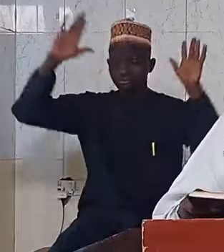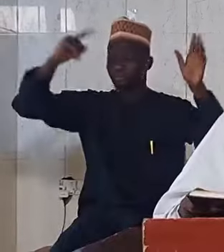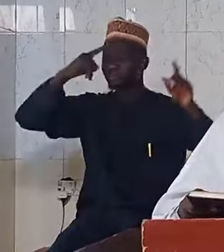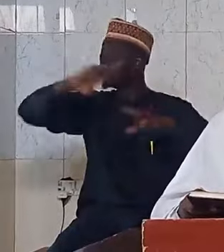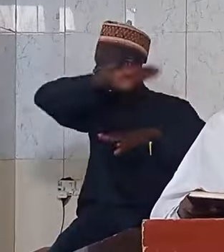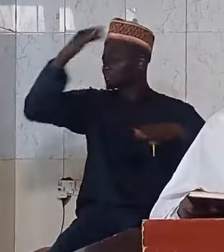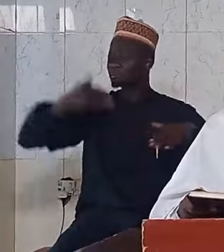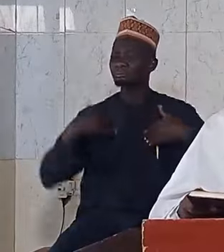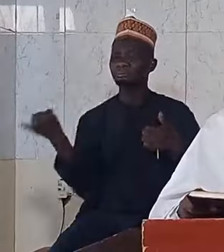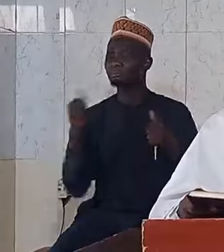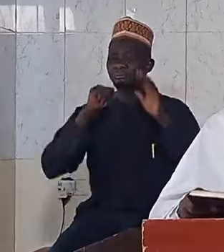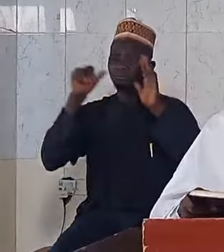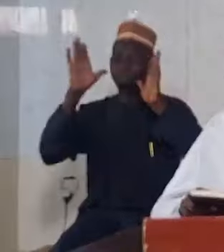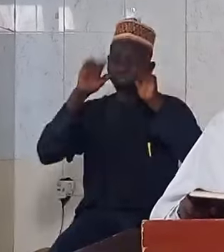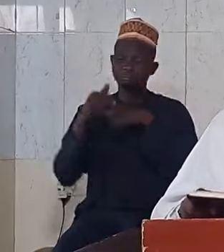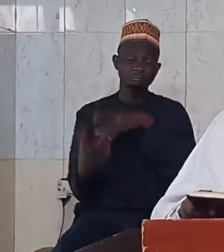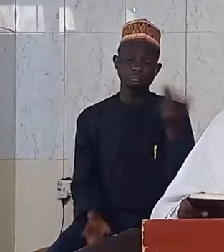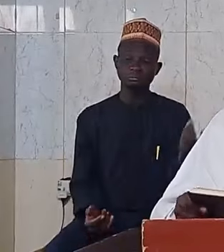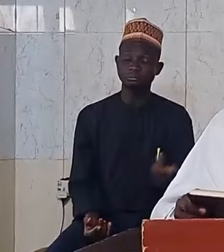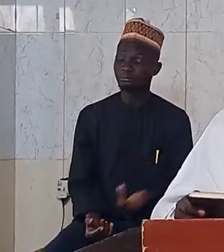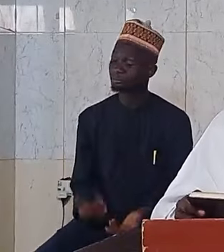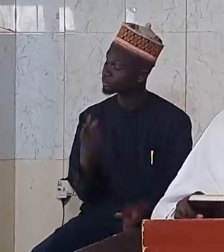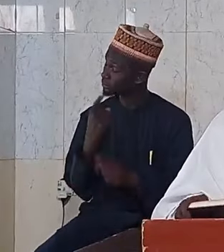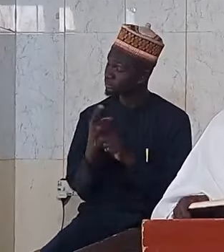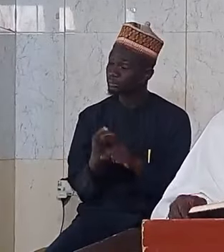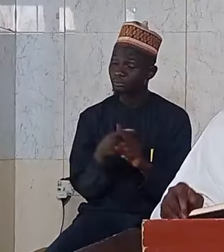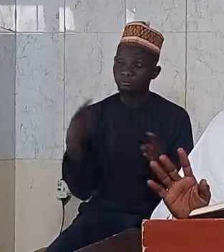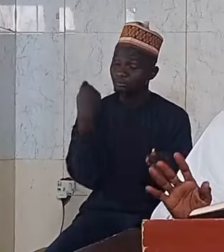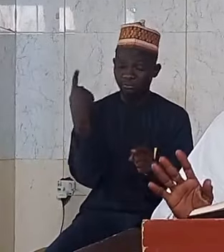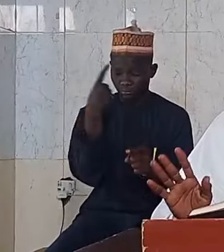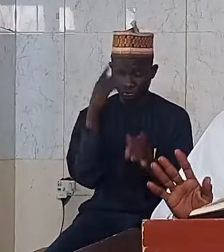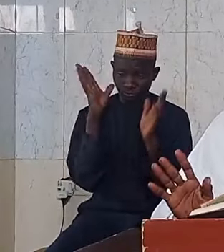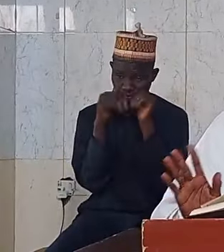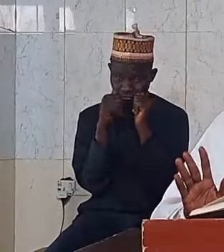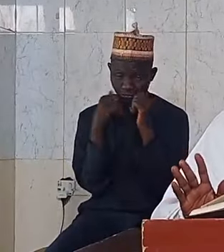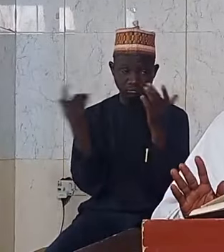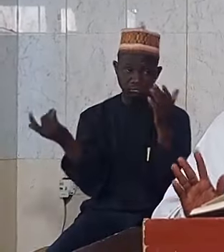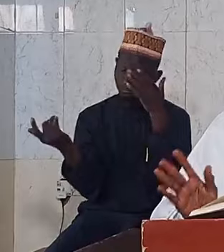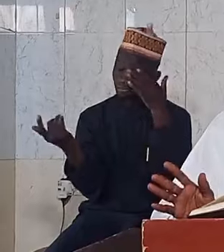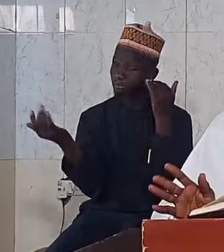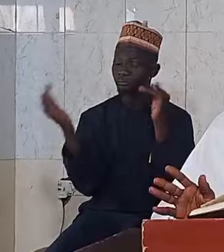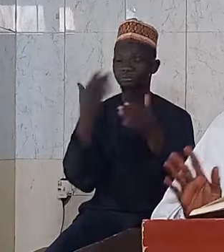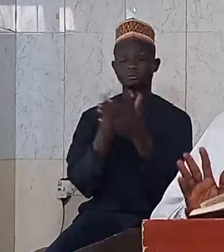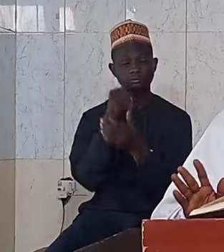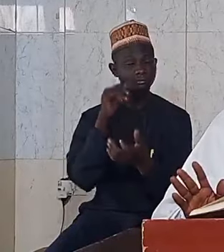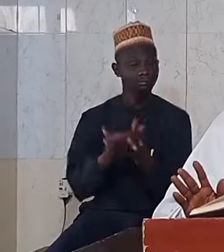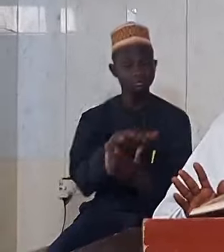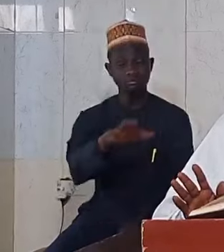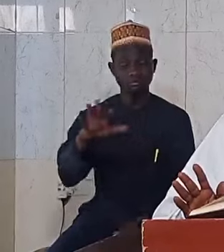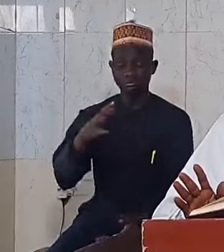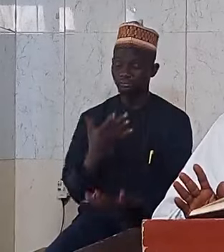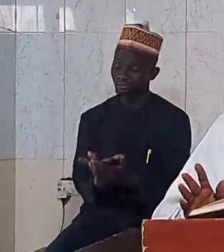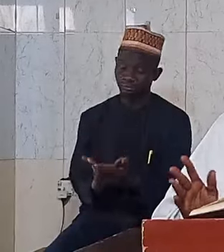wannan abin babu shi a zuciyar kafirai ko ba haka bane kafiri abin da yake tunowa shagonsa kuɗinsa matarsa ‘ya’yansa amma